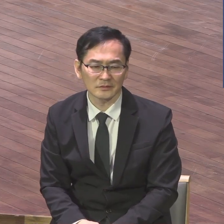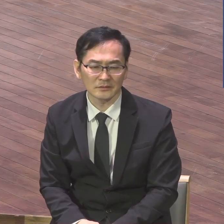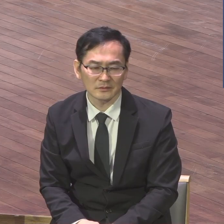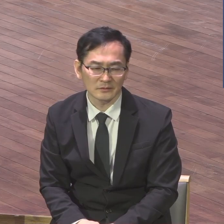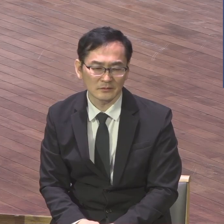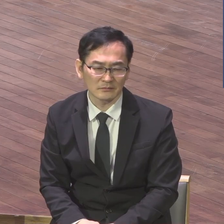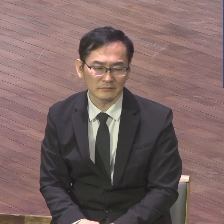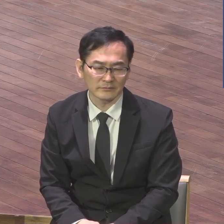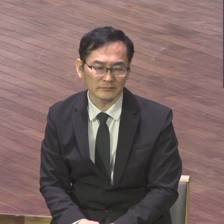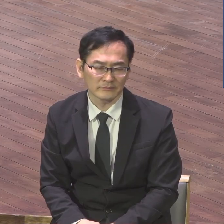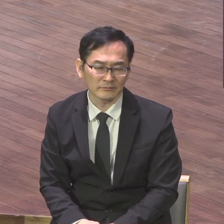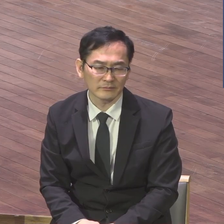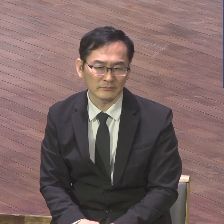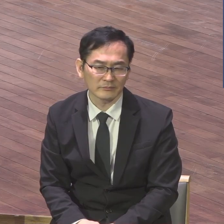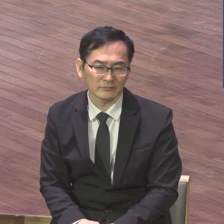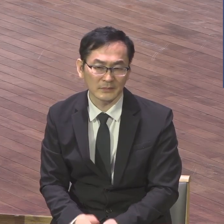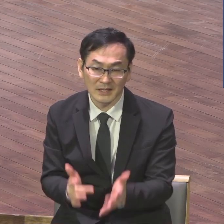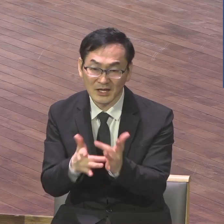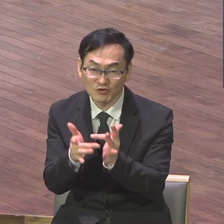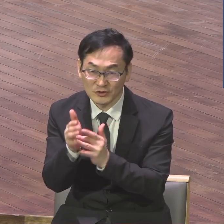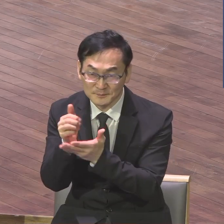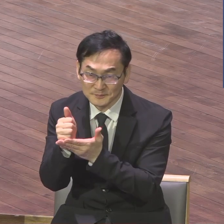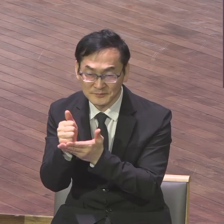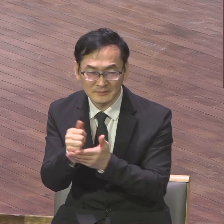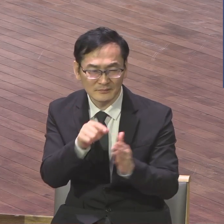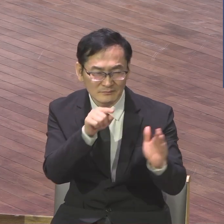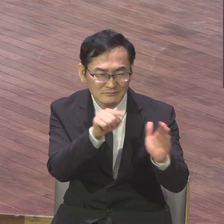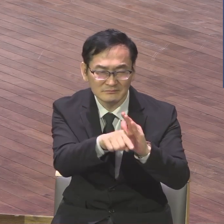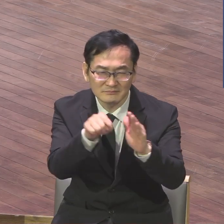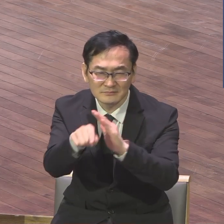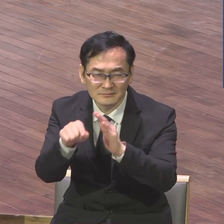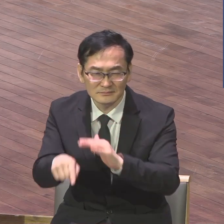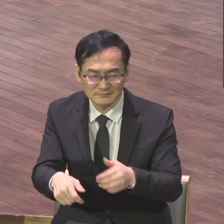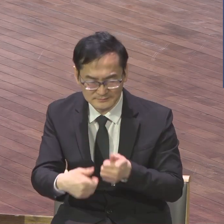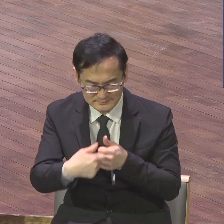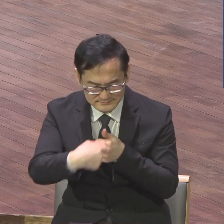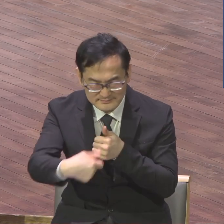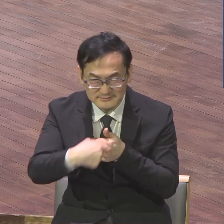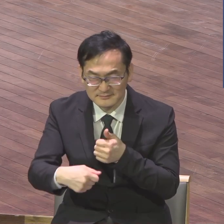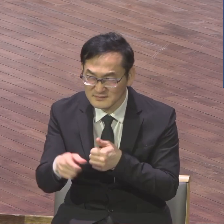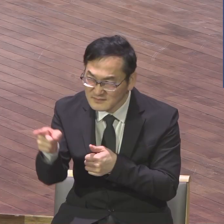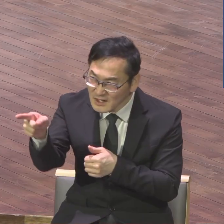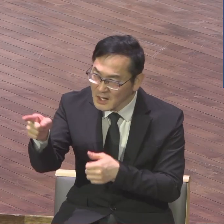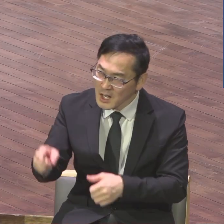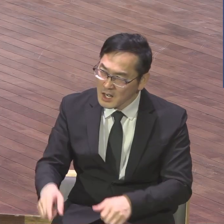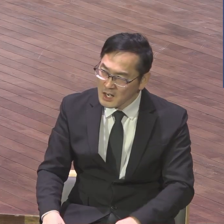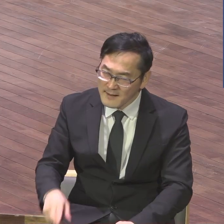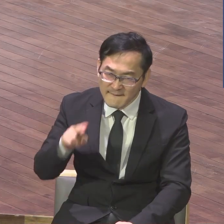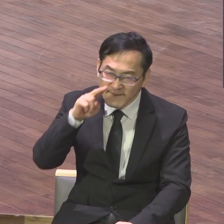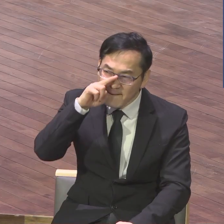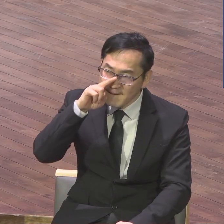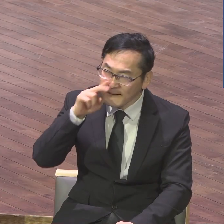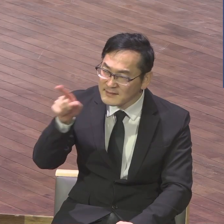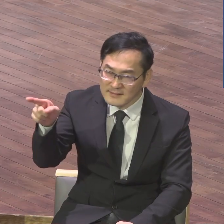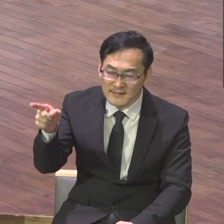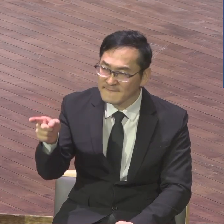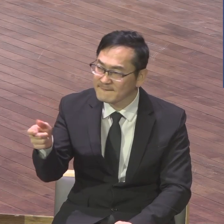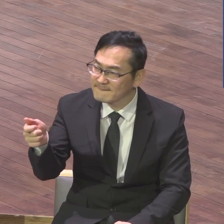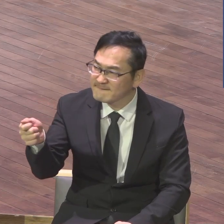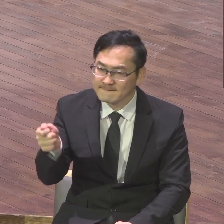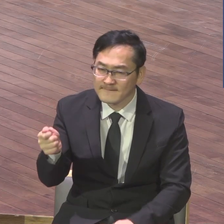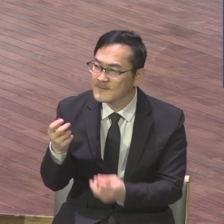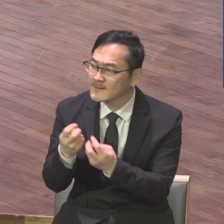오히려 예수님이 가는 곳마다 책 잡아서 죽이려고 잡으려고